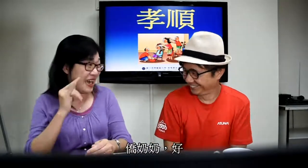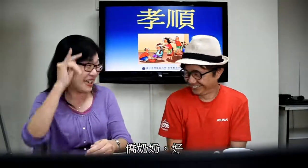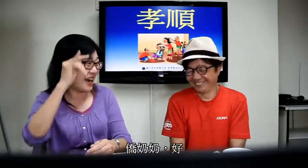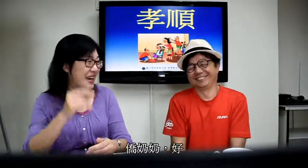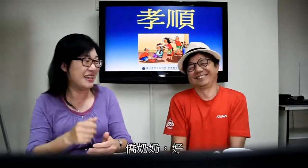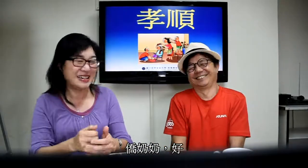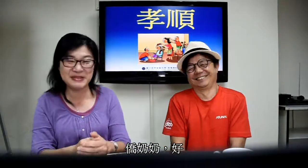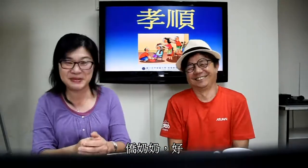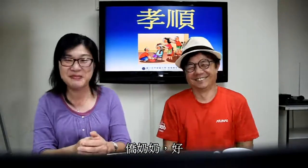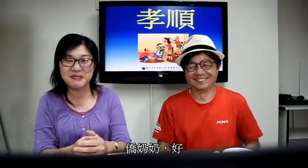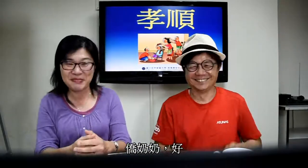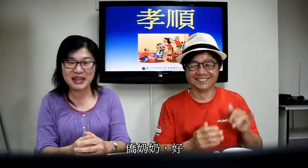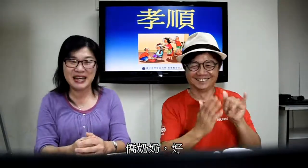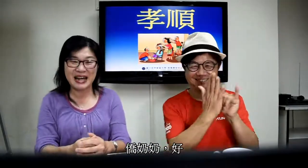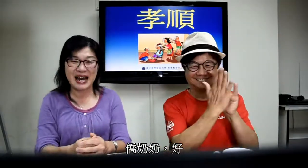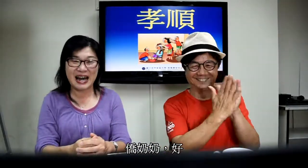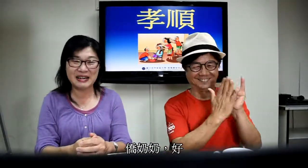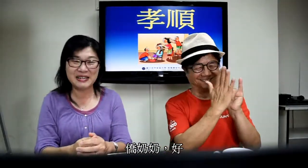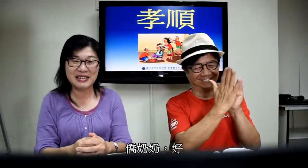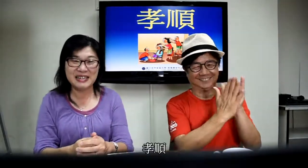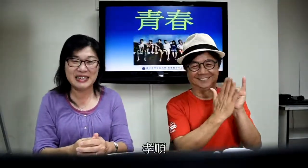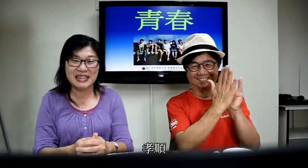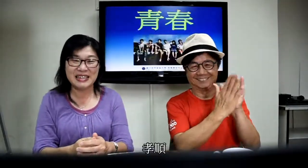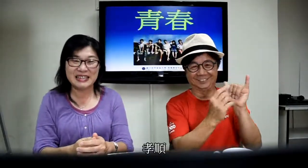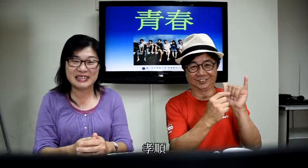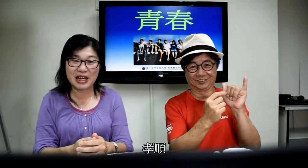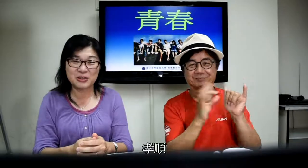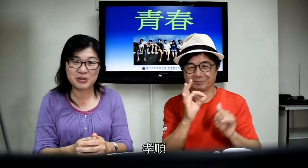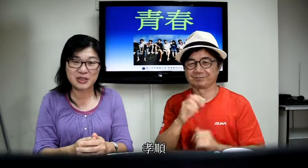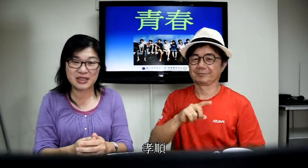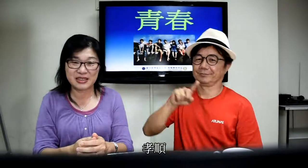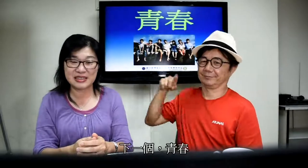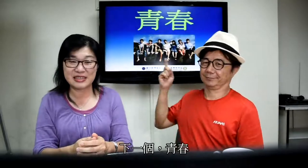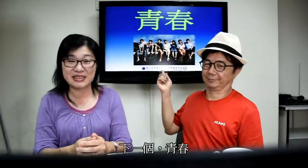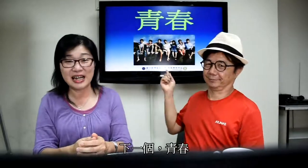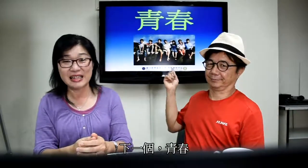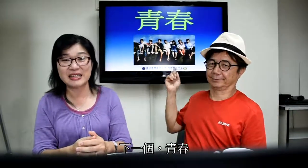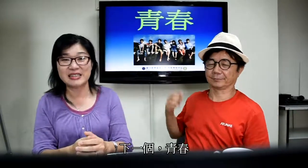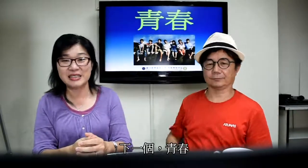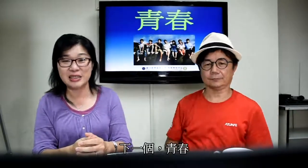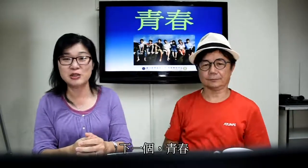奶。好，孝顺。下一个青春，